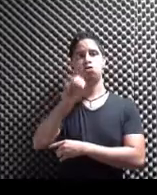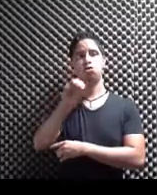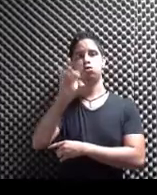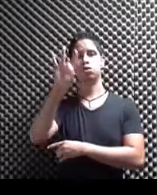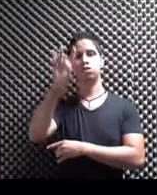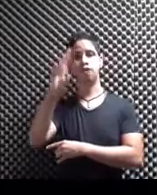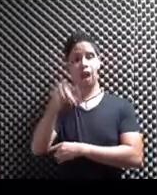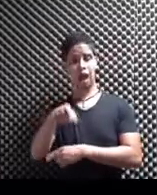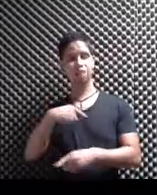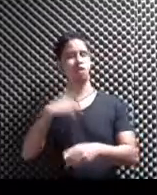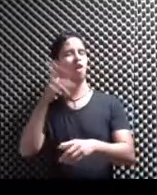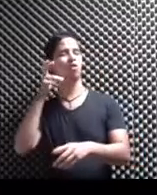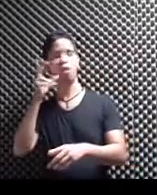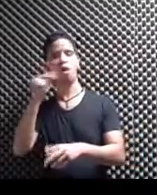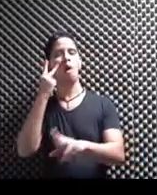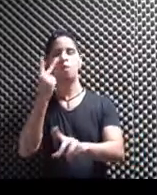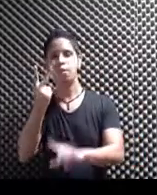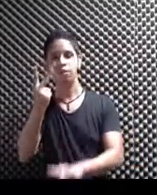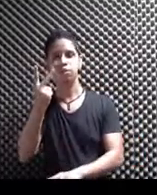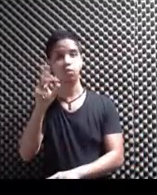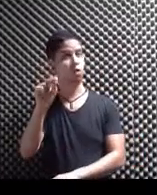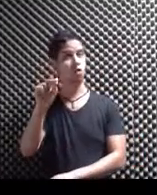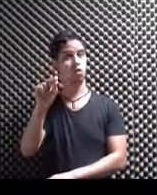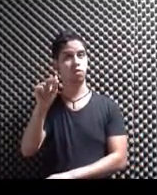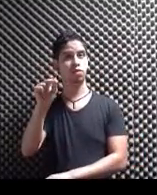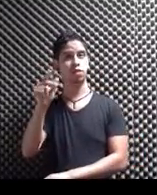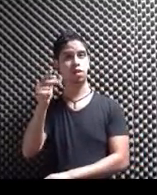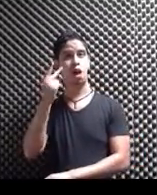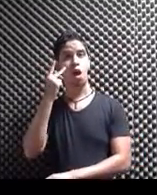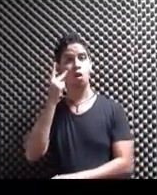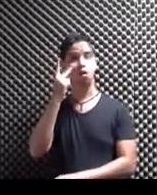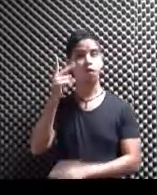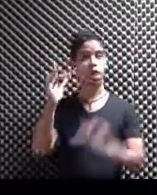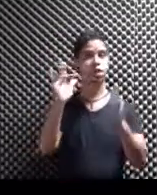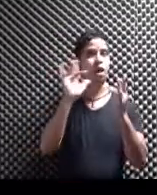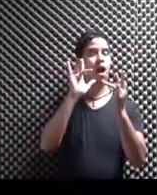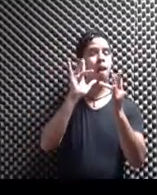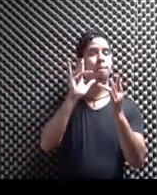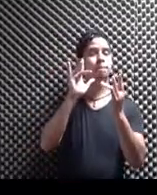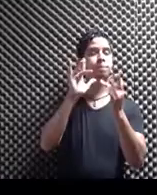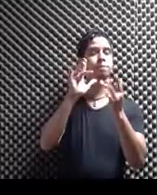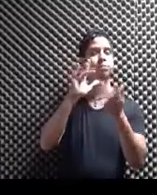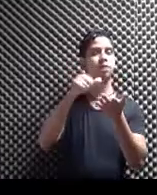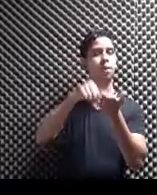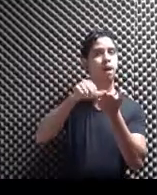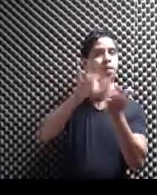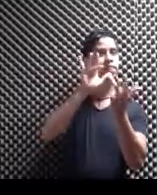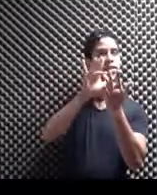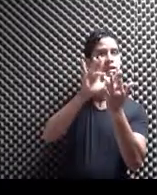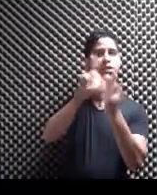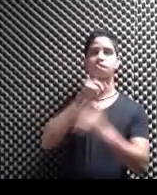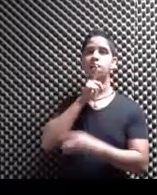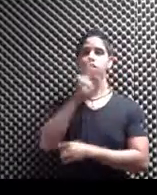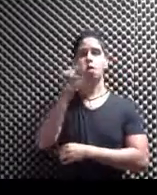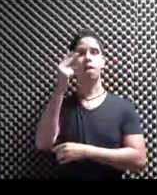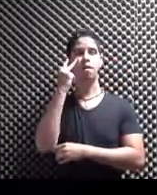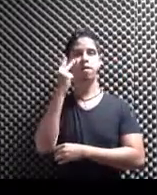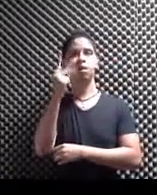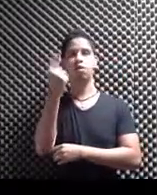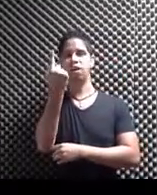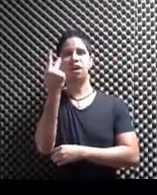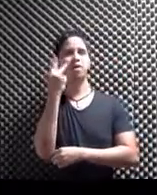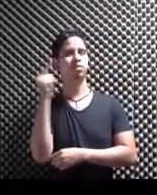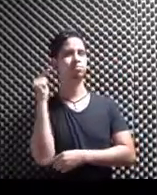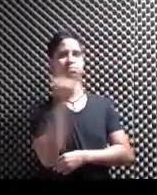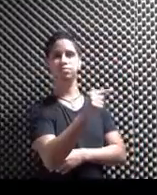Bueno, en Vintage nos escuchamos. Y también nos vemos. Bueno, nos ven en la página, ¿cierto? Ah, lo que pasa. Bueno, realmente a no te ven, porque a mí es la única que me ven. un